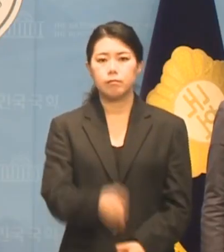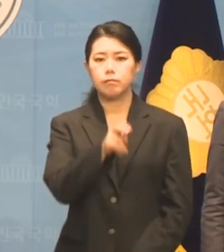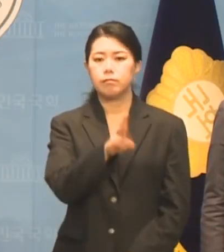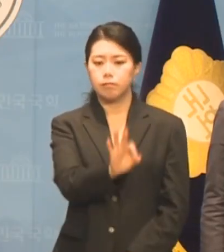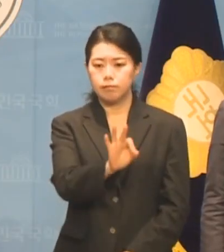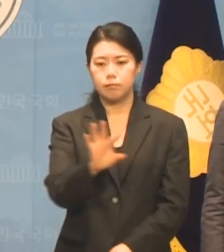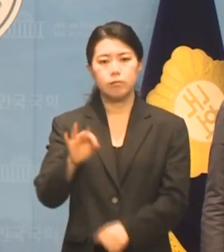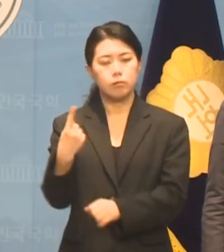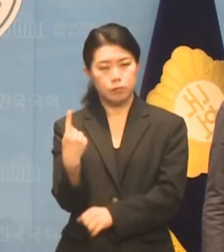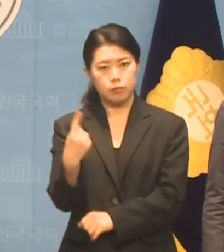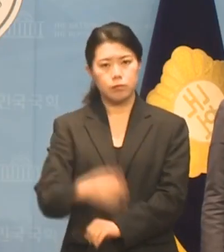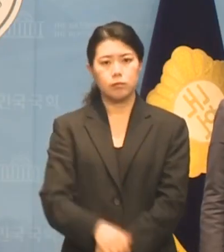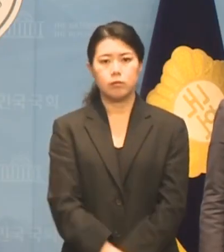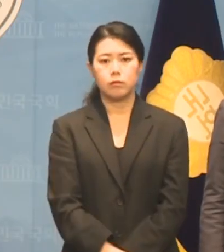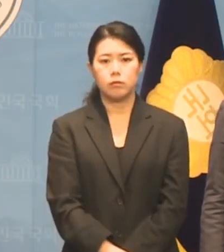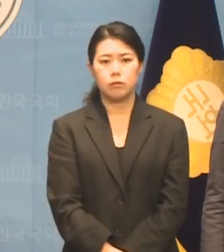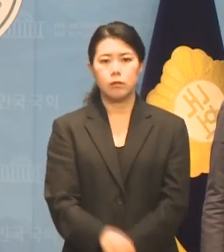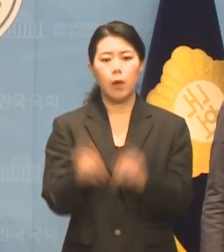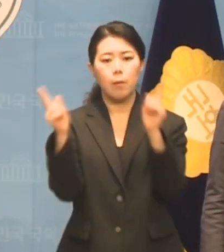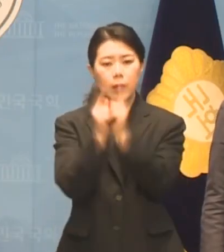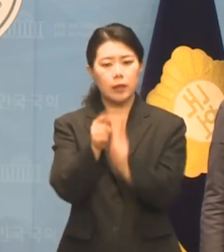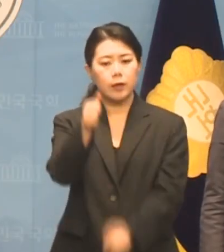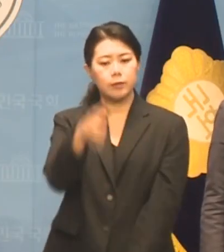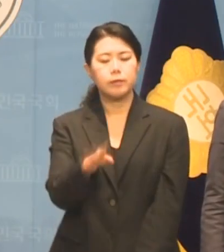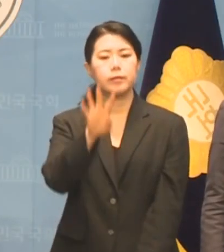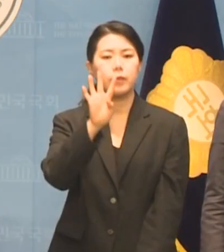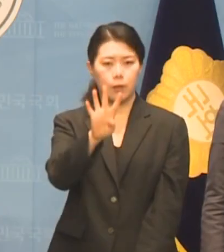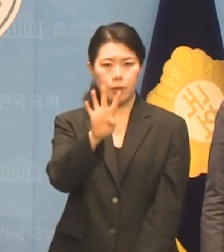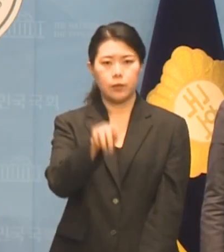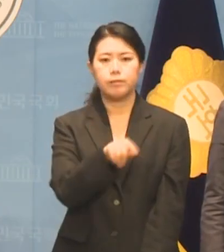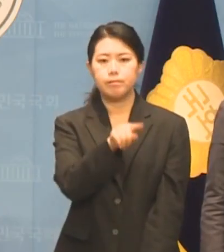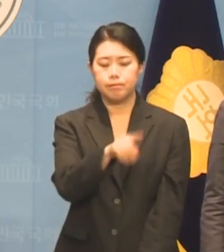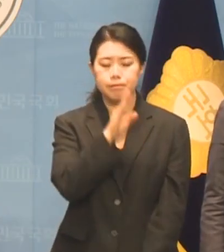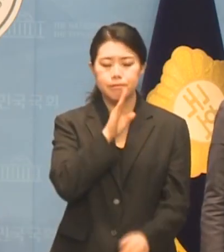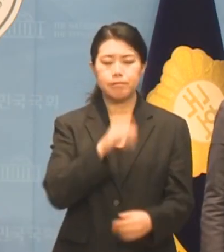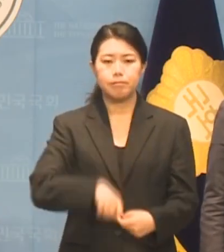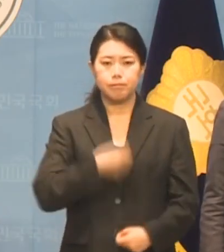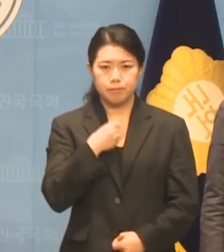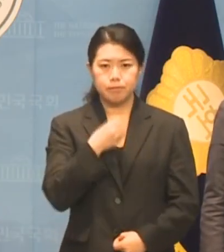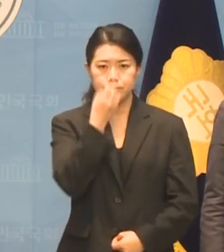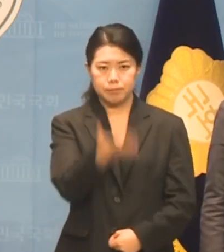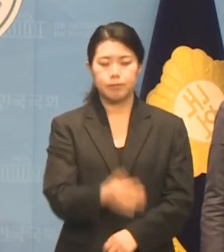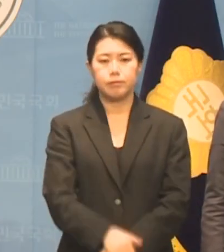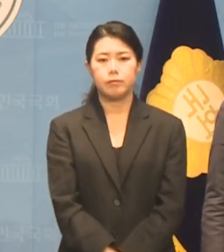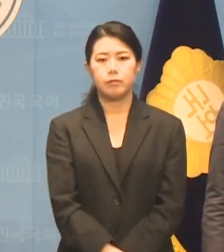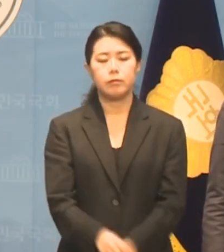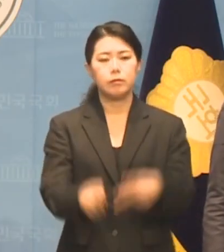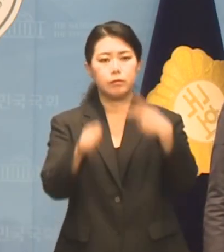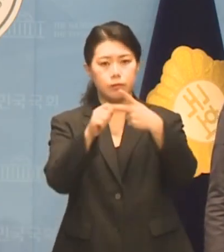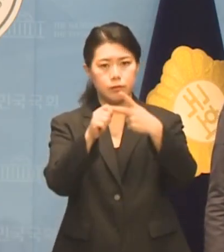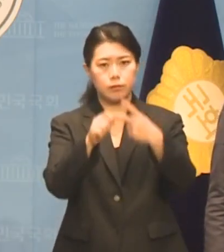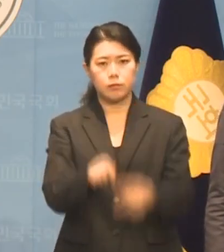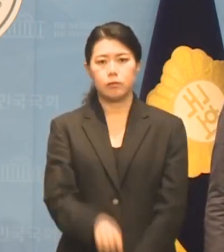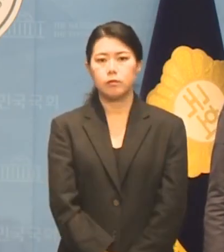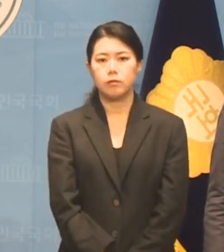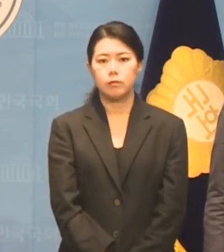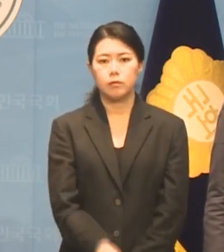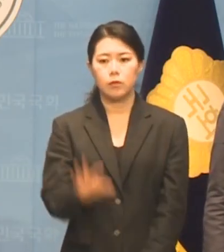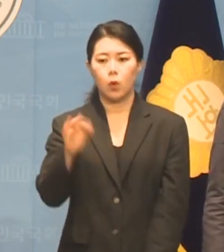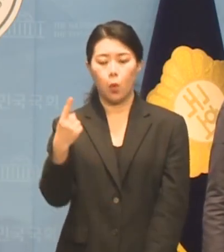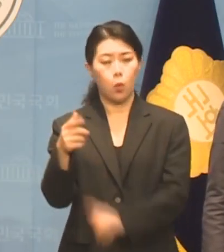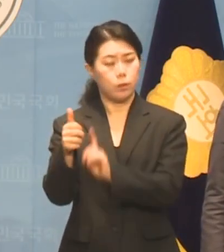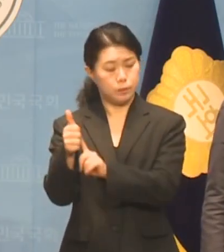씨와 오세훈 시장은 4번 만났다고 명태균 씨가 진술했다. 둘째, 명태균 씨는